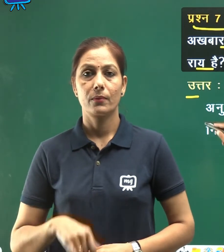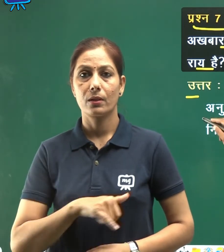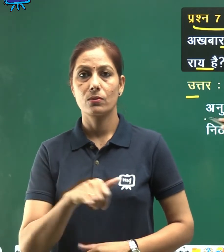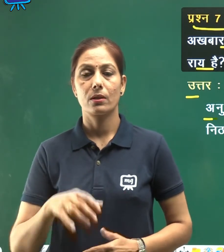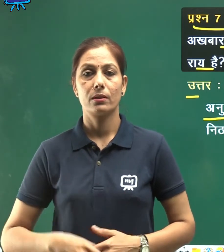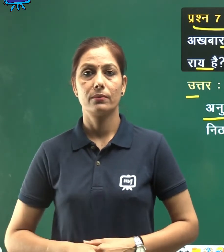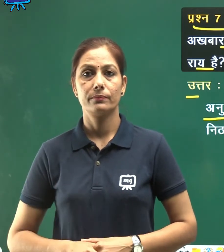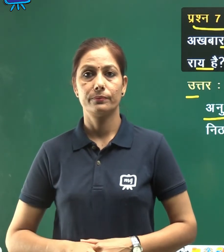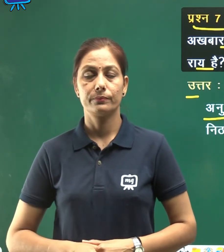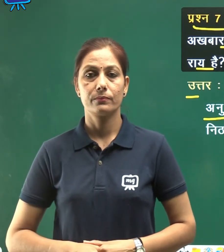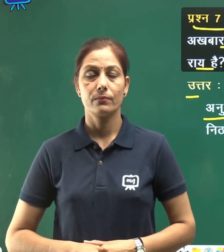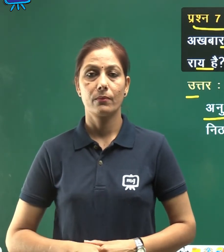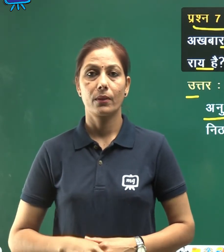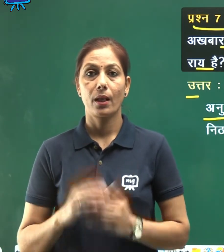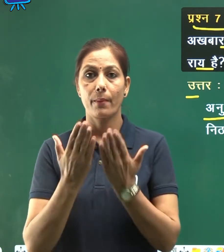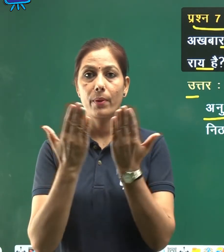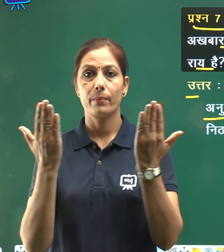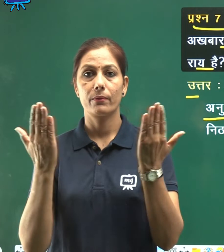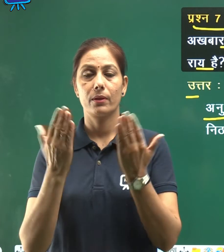अनुसार अखबार वाले